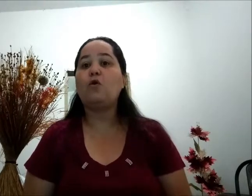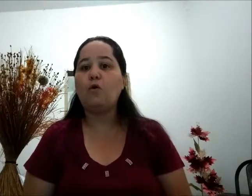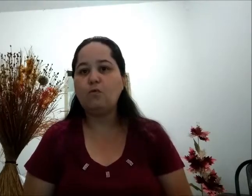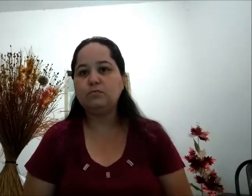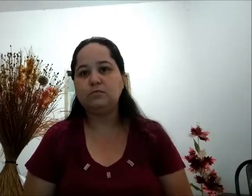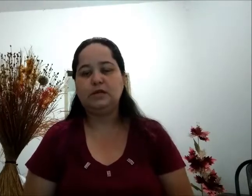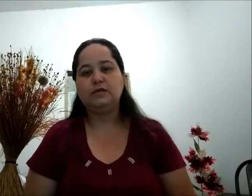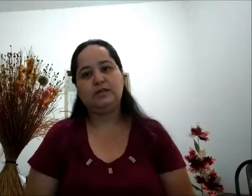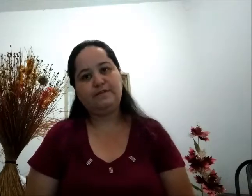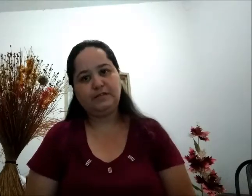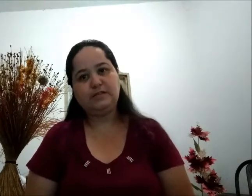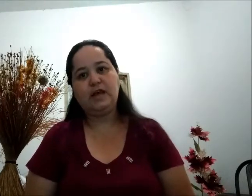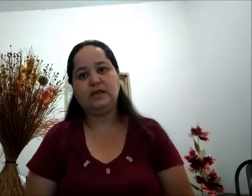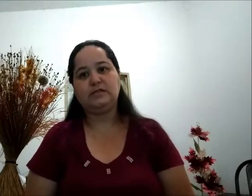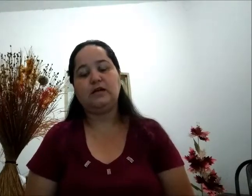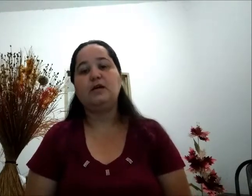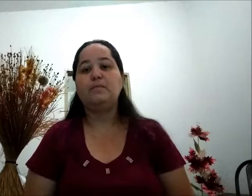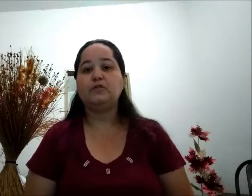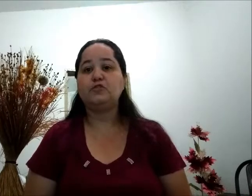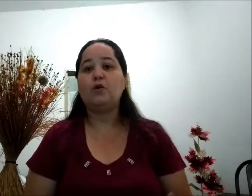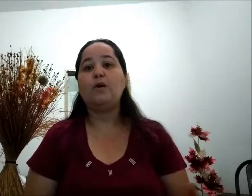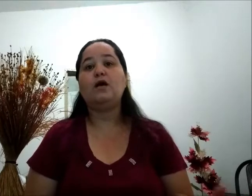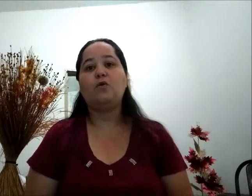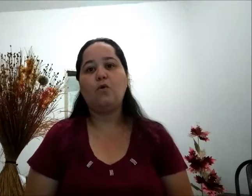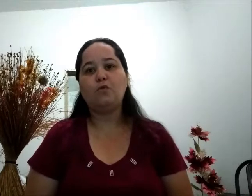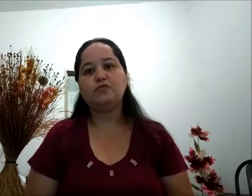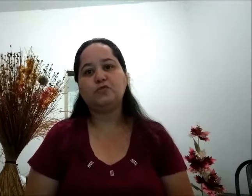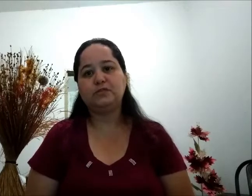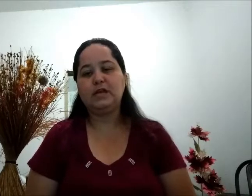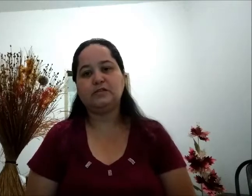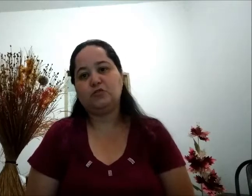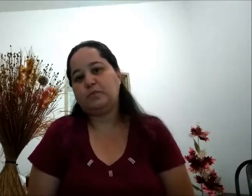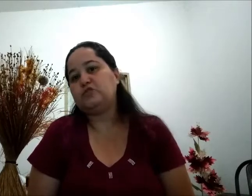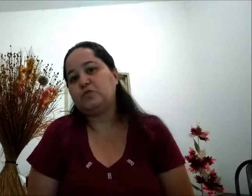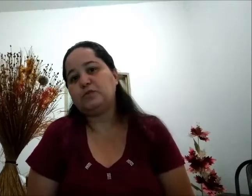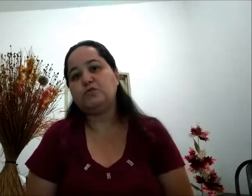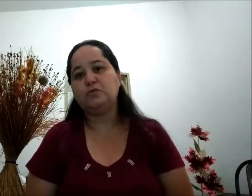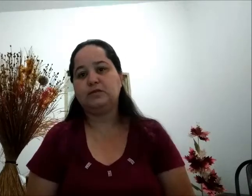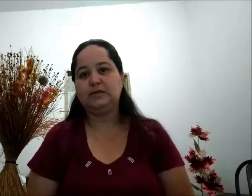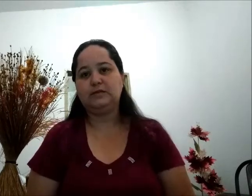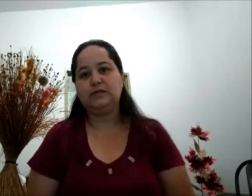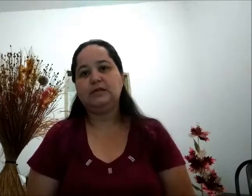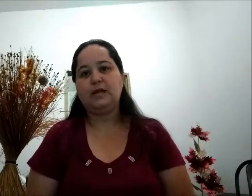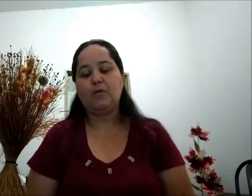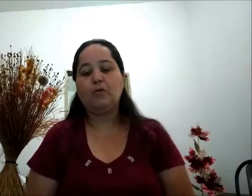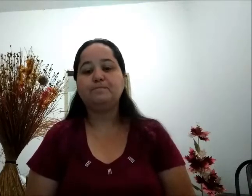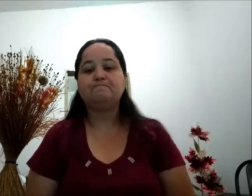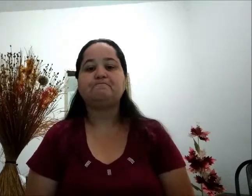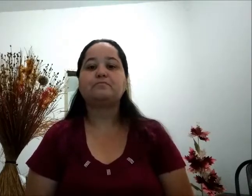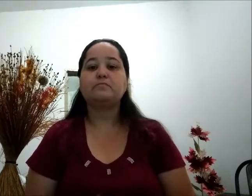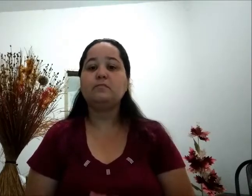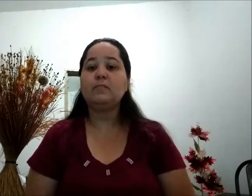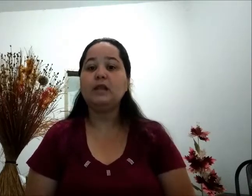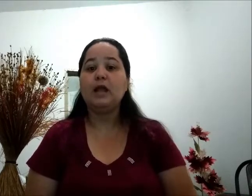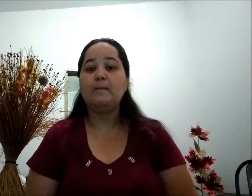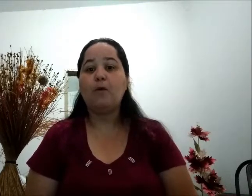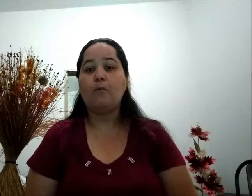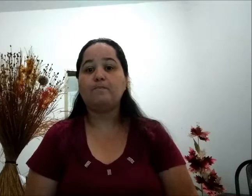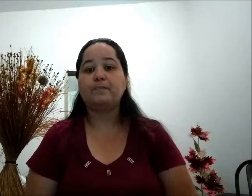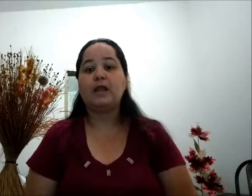com deficiência, pessoa com surdez ou pessoa surda, tá bom? Bom,